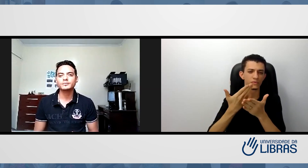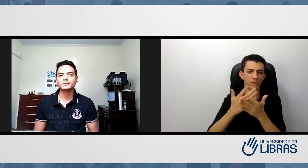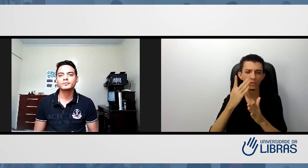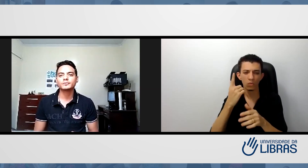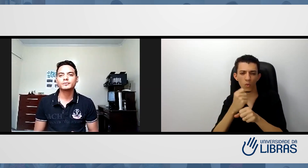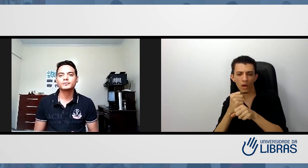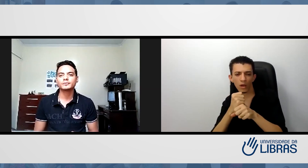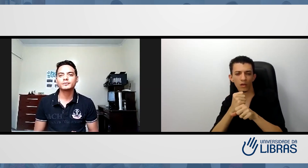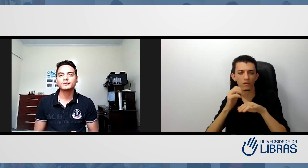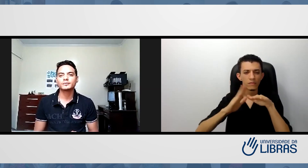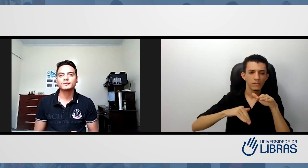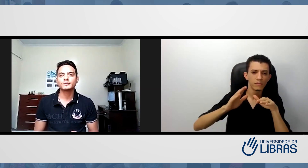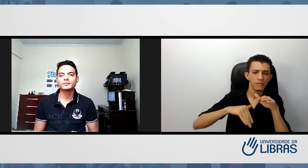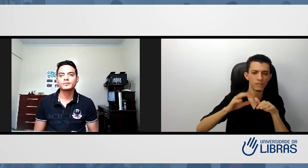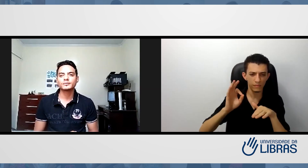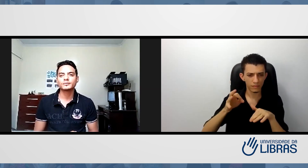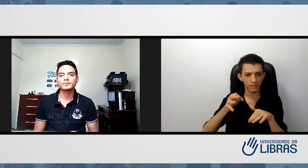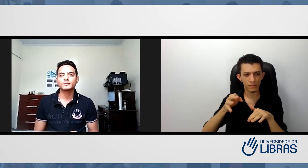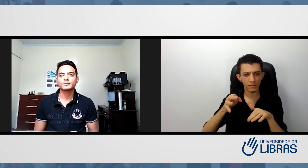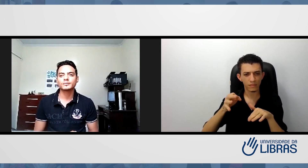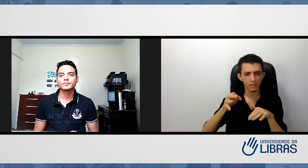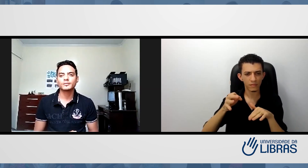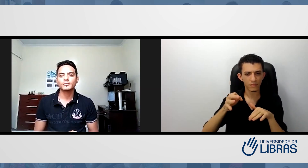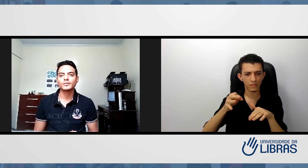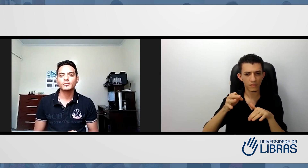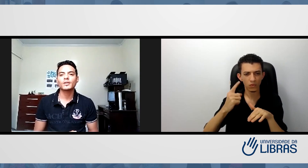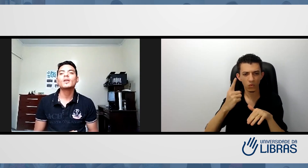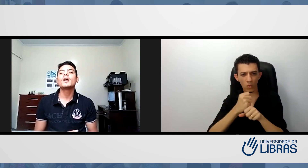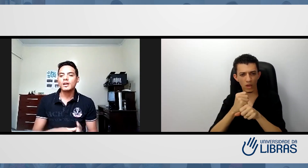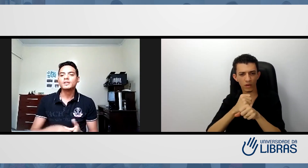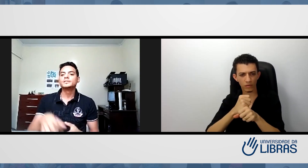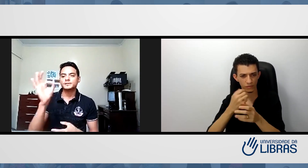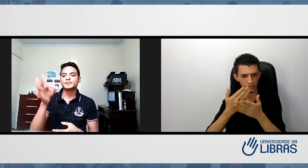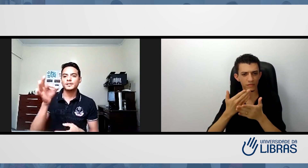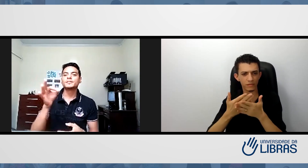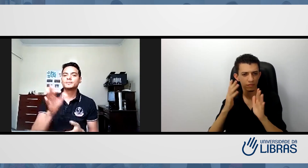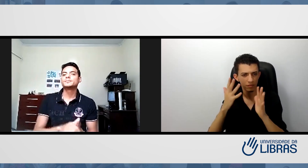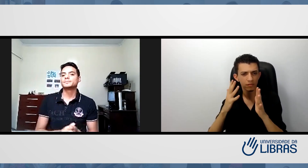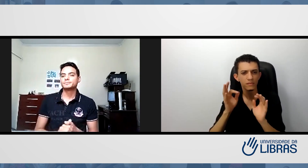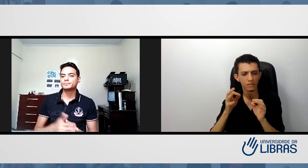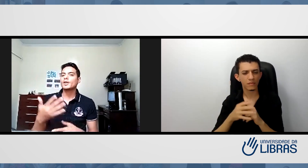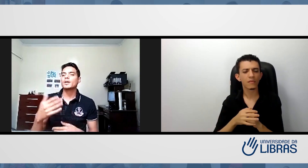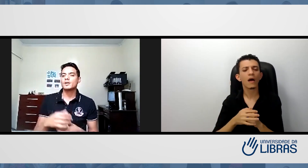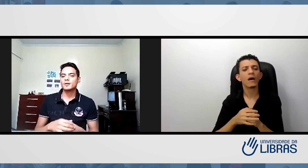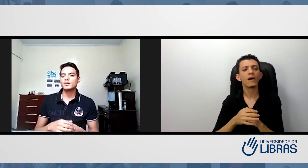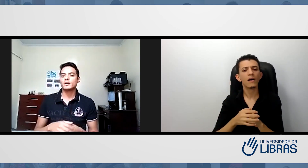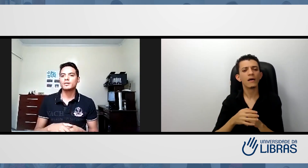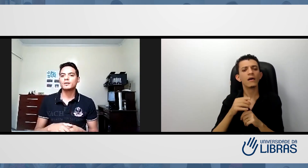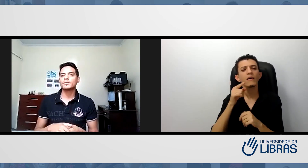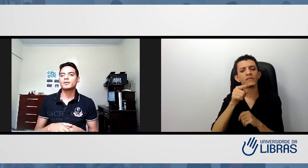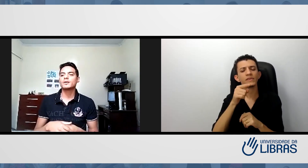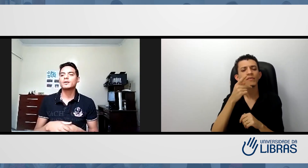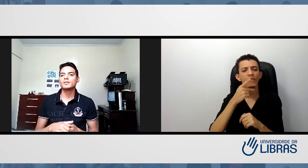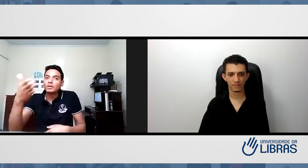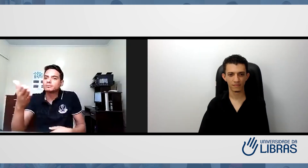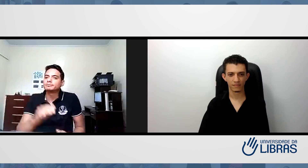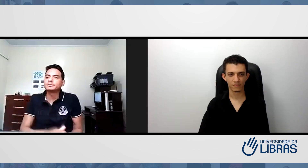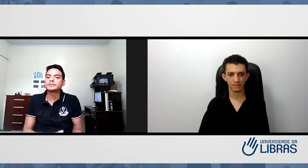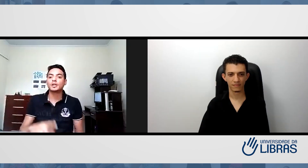na comunicação, não conseguia passar a mensagem para Libras, não conseguia entender de verdade a sinalização em Libras quando